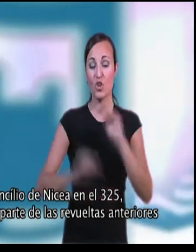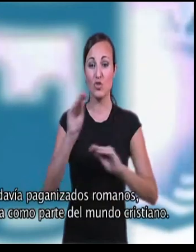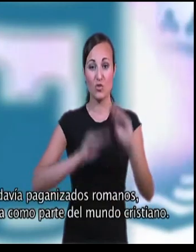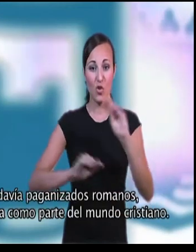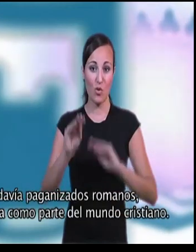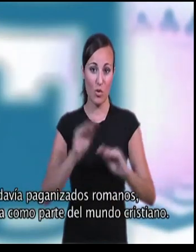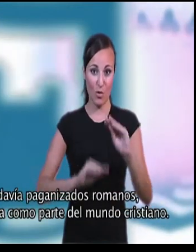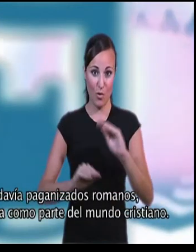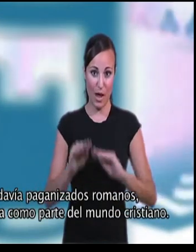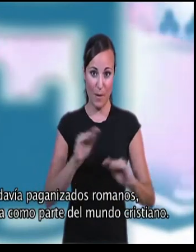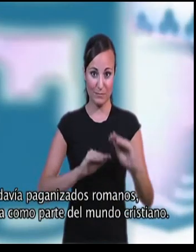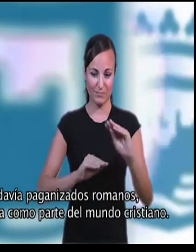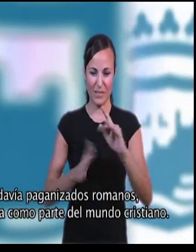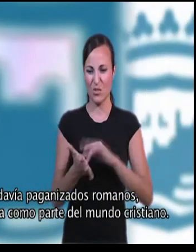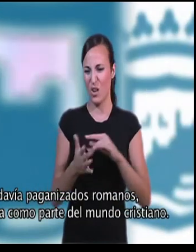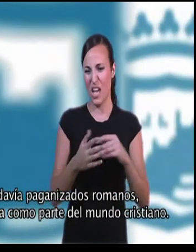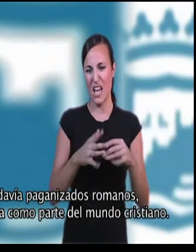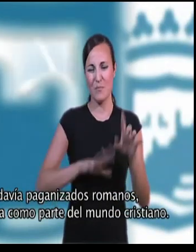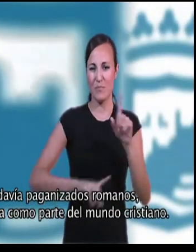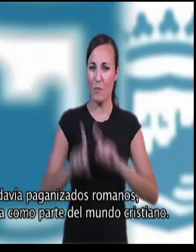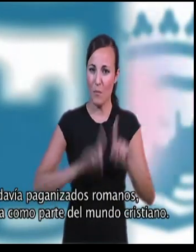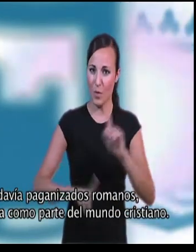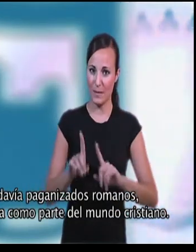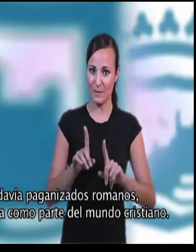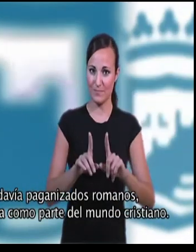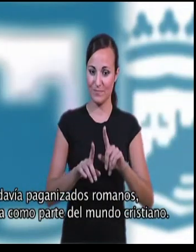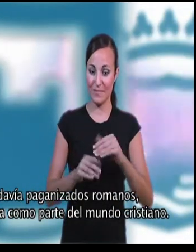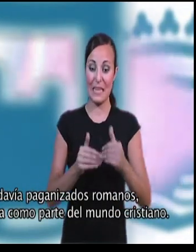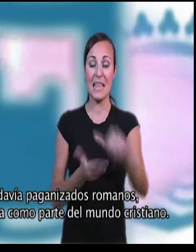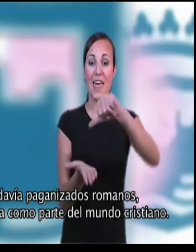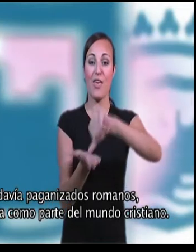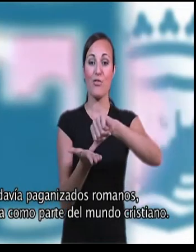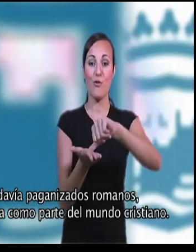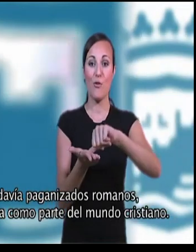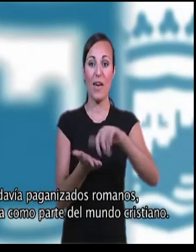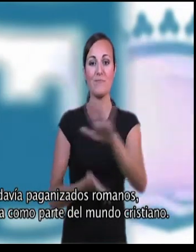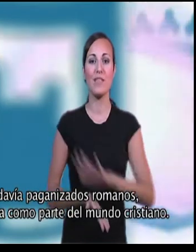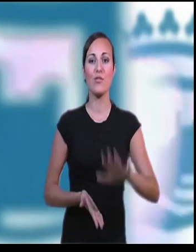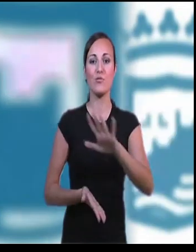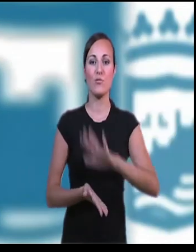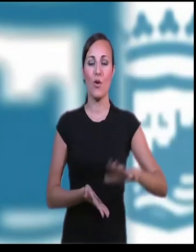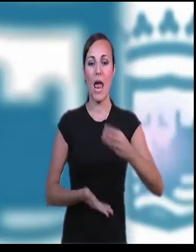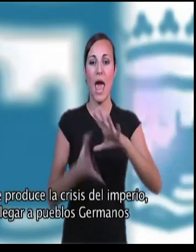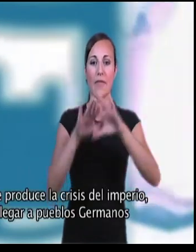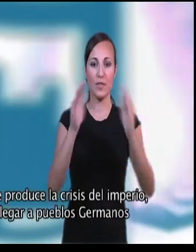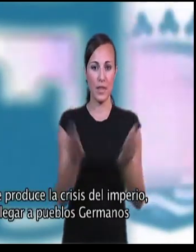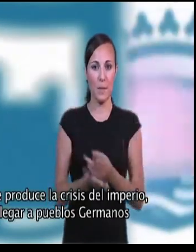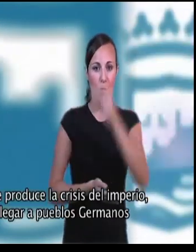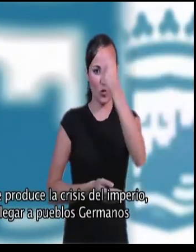contra los todavía paganizados romanos, la ciudad aparece ya como parte del mundo cristiano. Pero cuando se produce